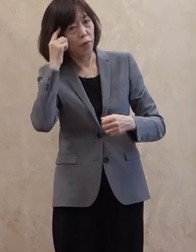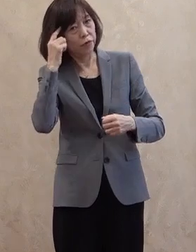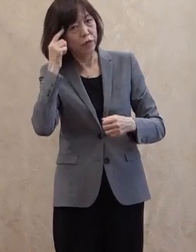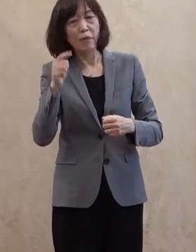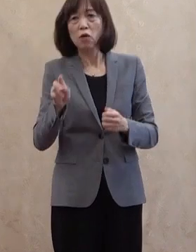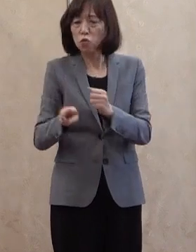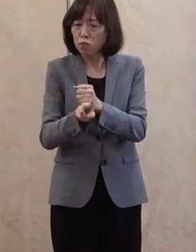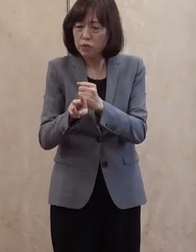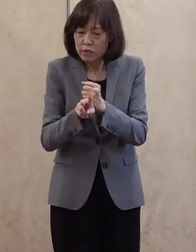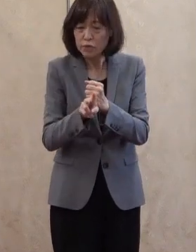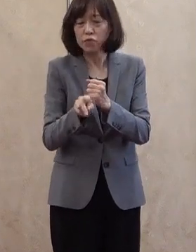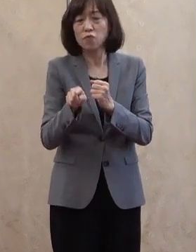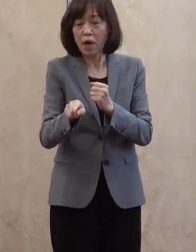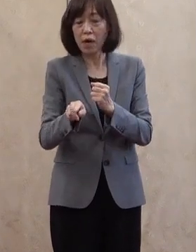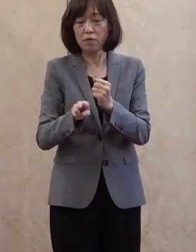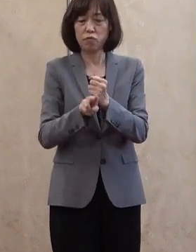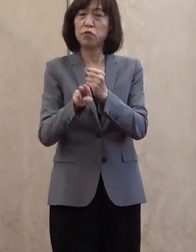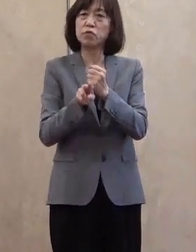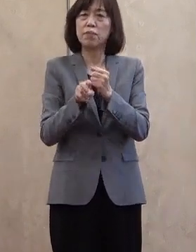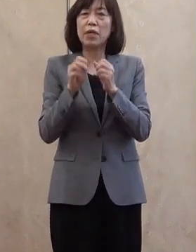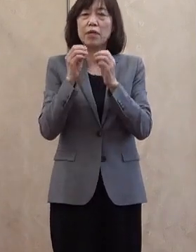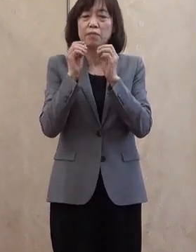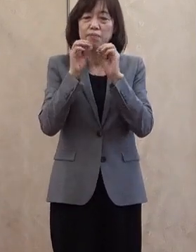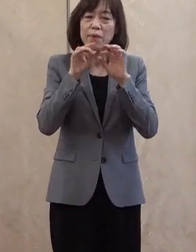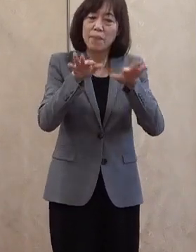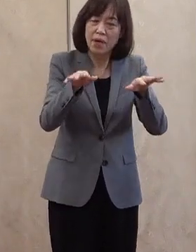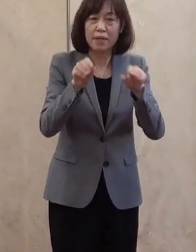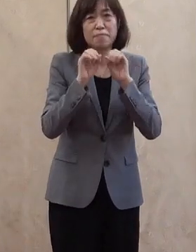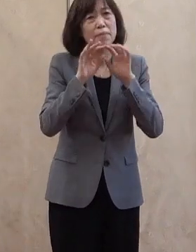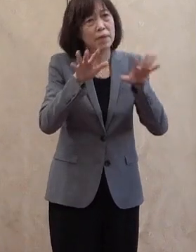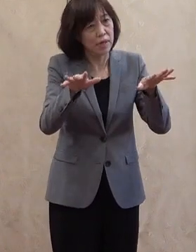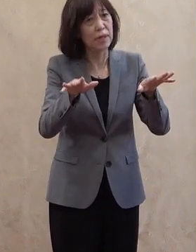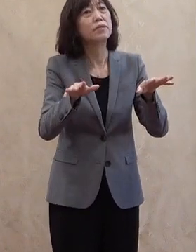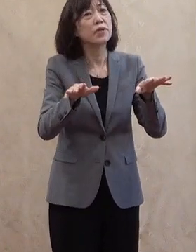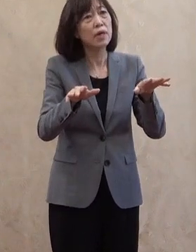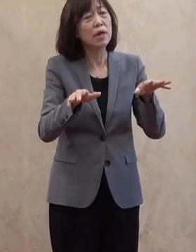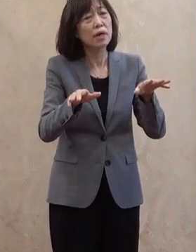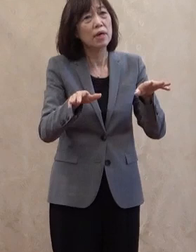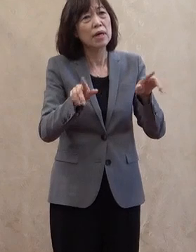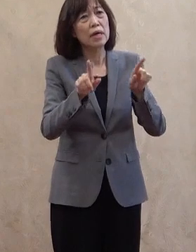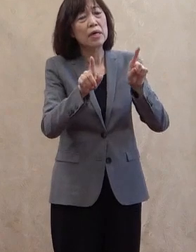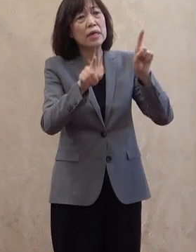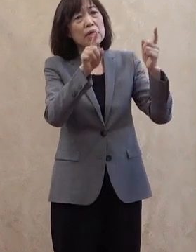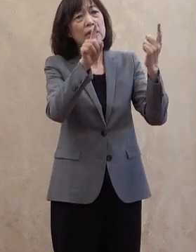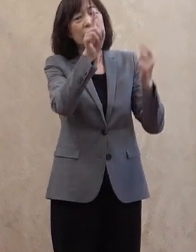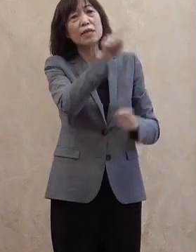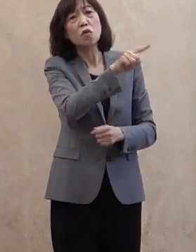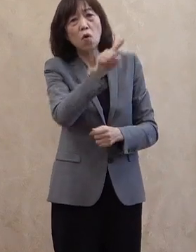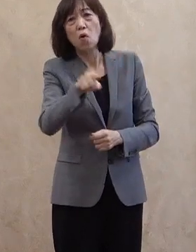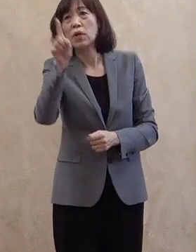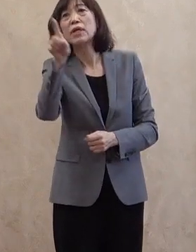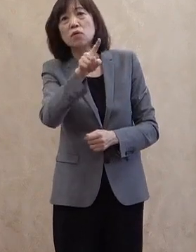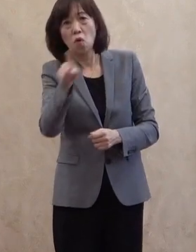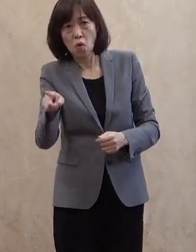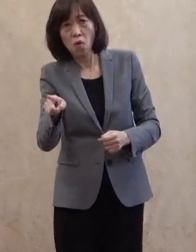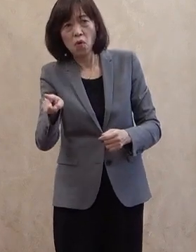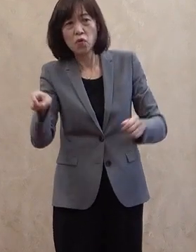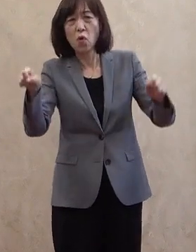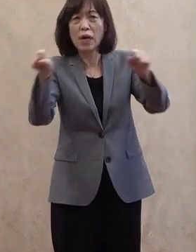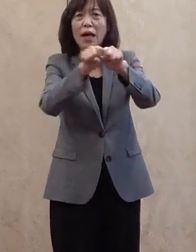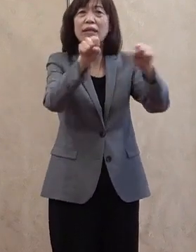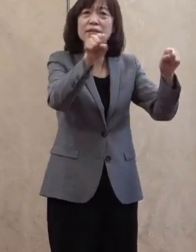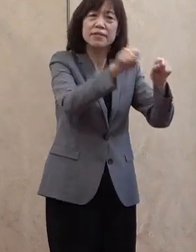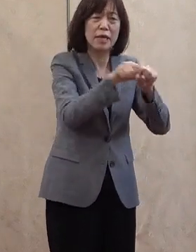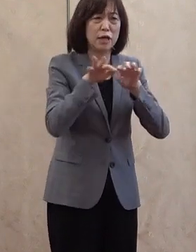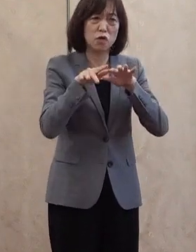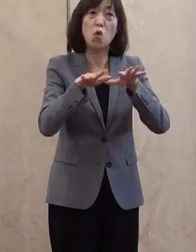は飛沫感染が主でもありますし、人と人を介してでしか広がることができないという